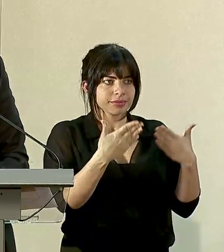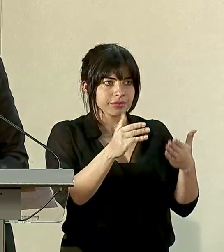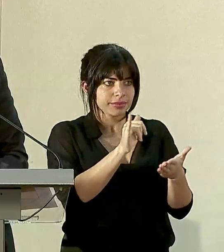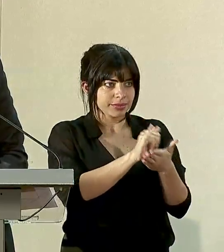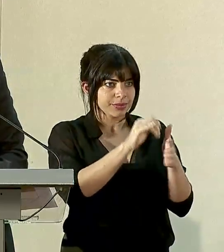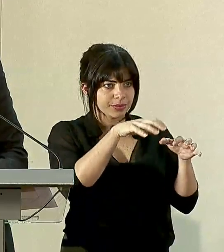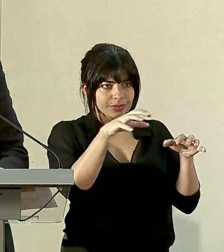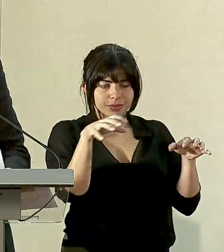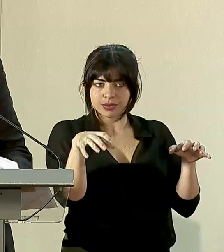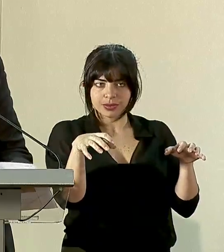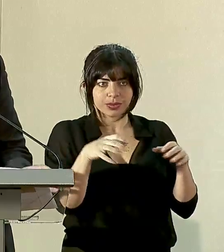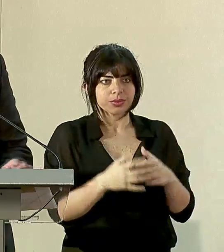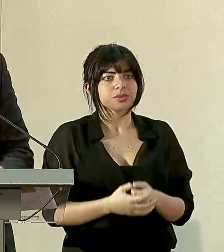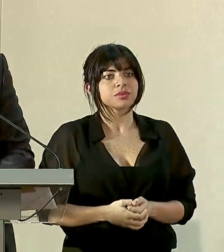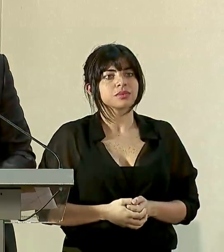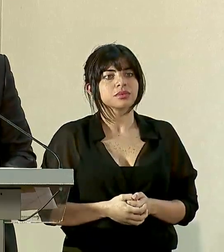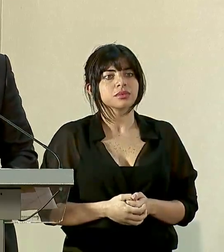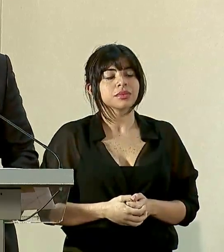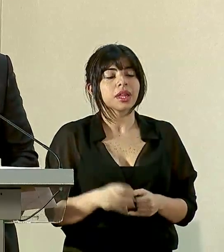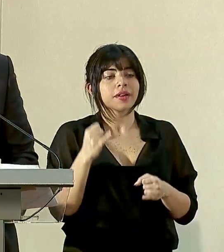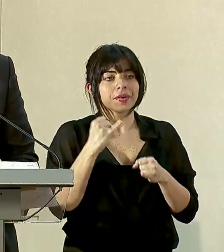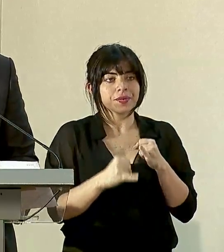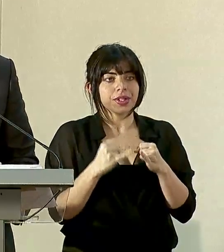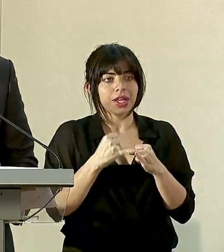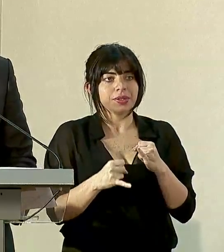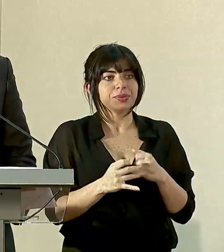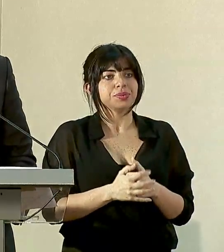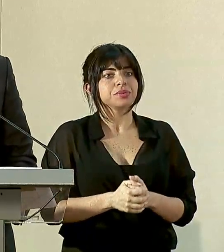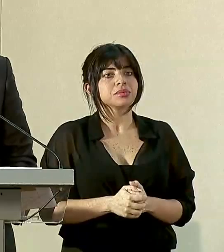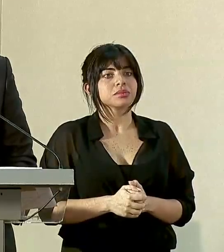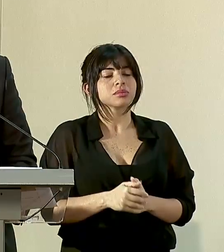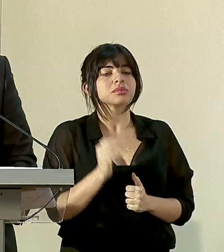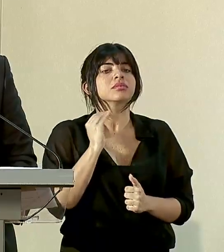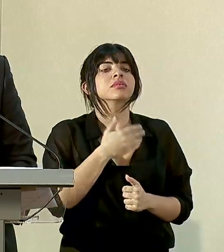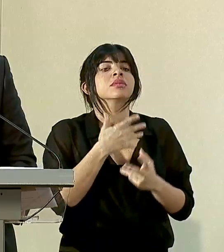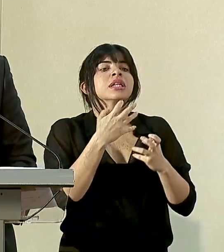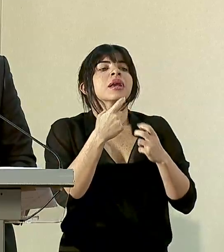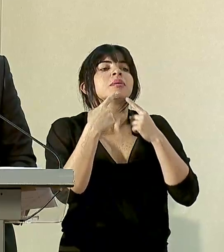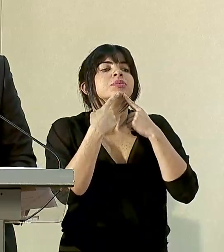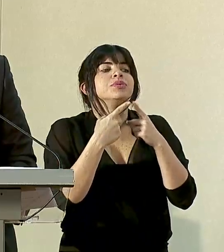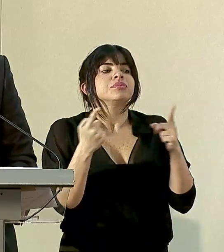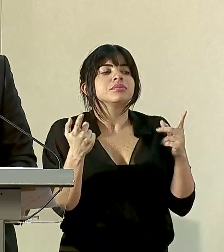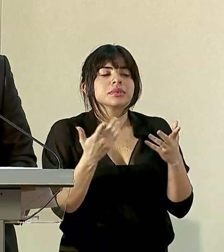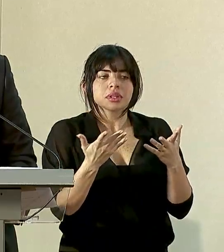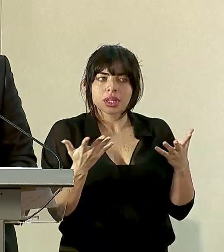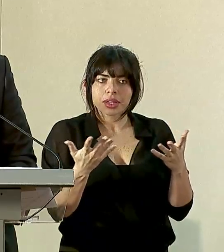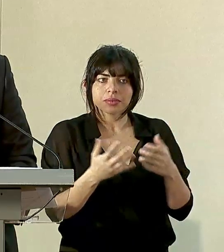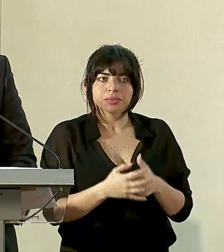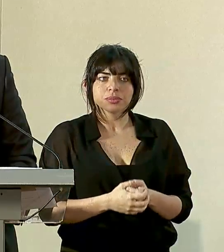esos dispensarios. Finalmente, queremos decir que